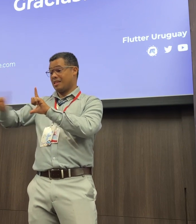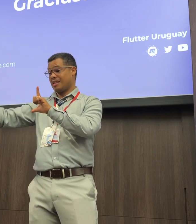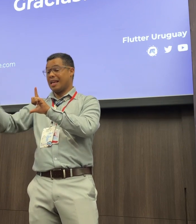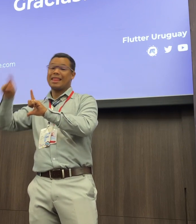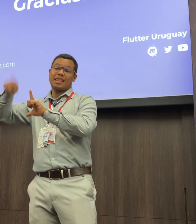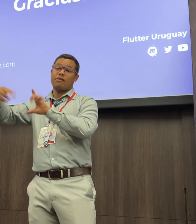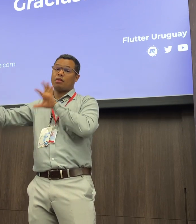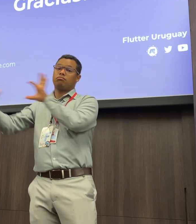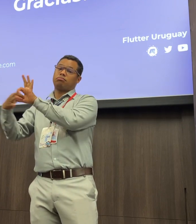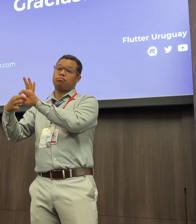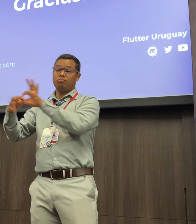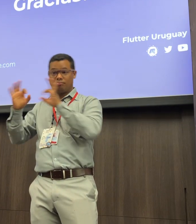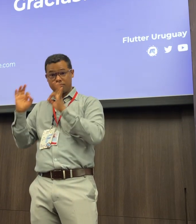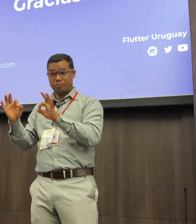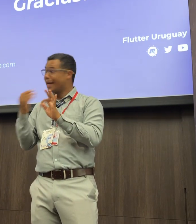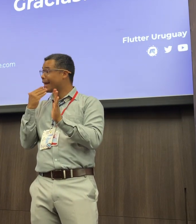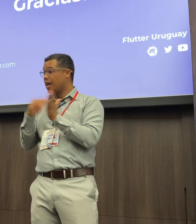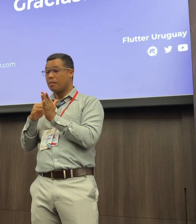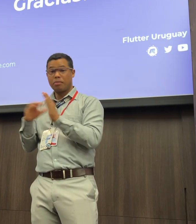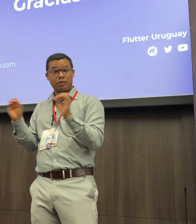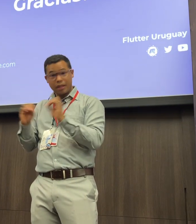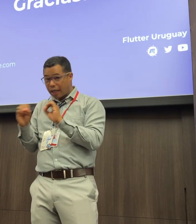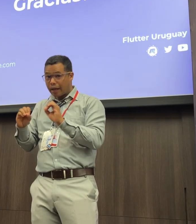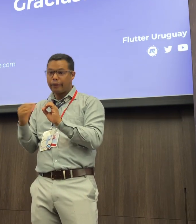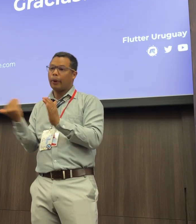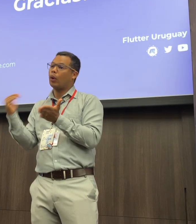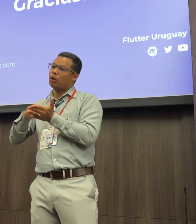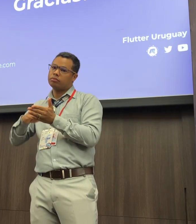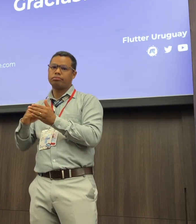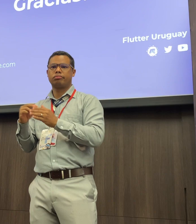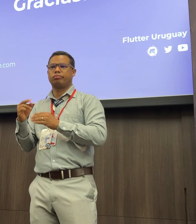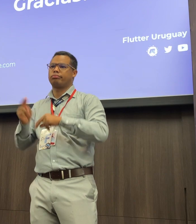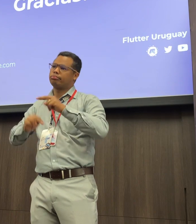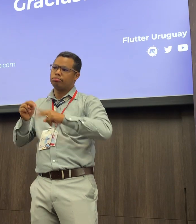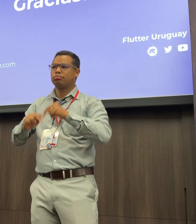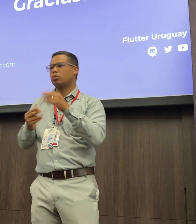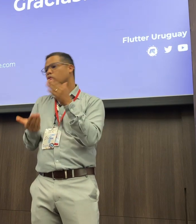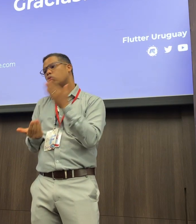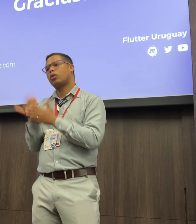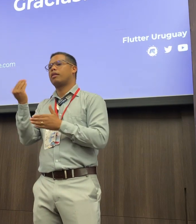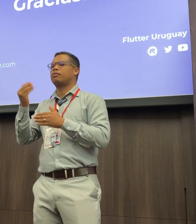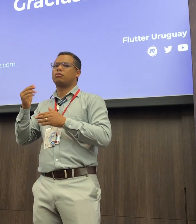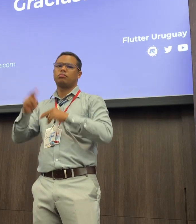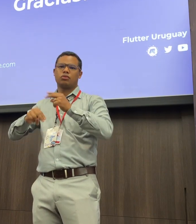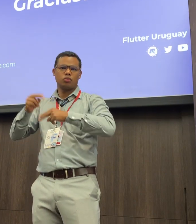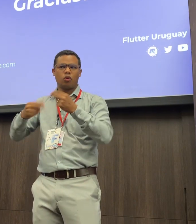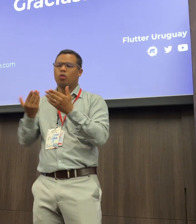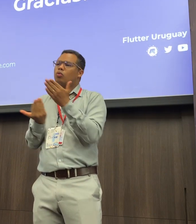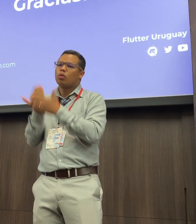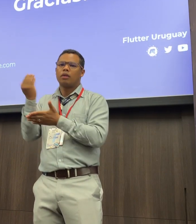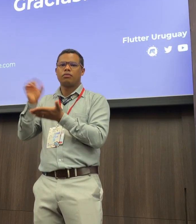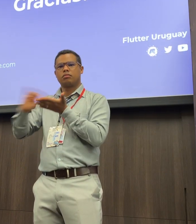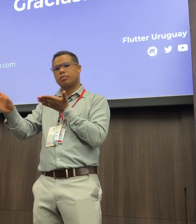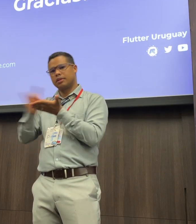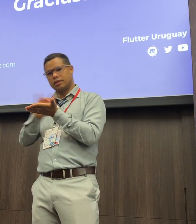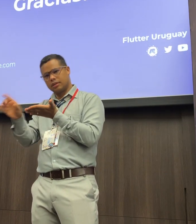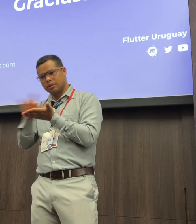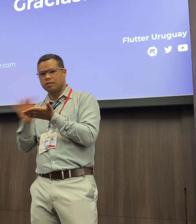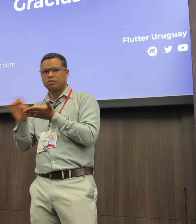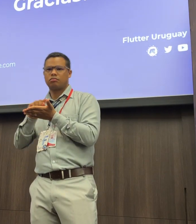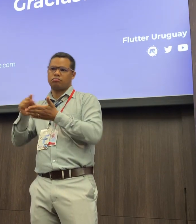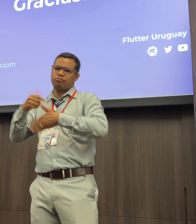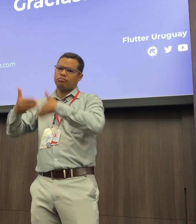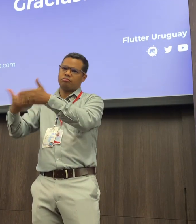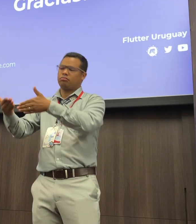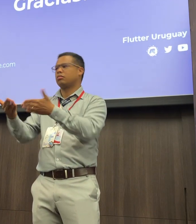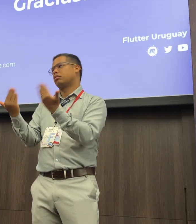equipo, bueno, ahí va a tocar redefinir el nuevo protocolo, el nuevo mensaje. Entonces por ahí te puede traer más beneficios en ese